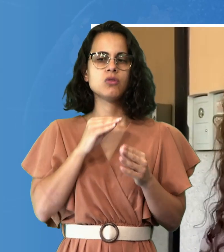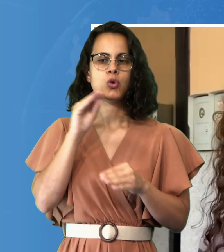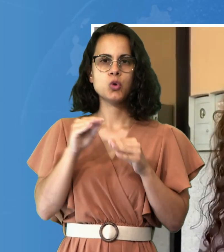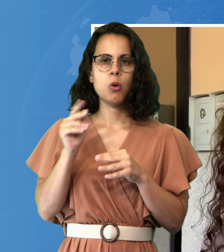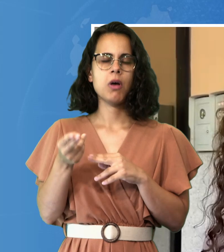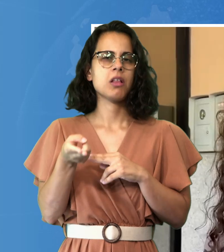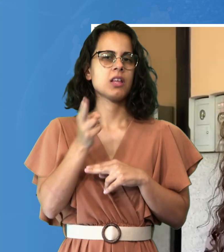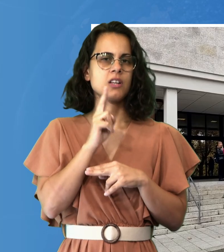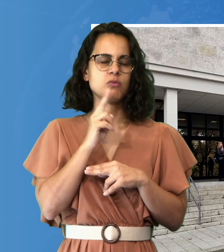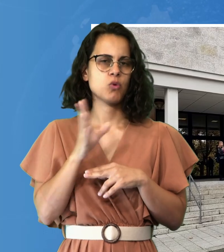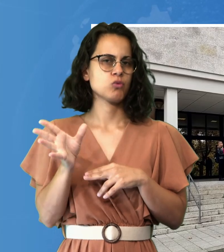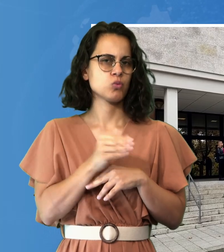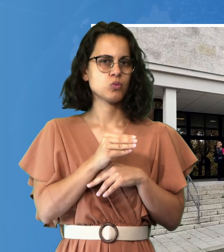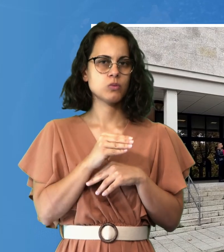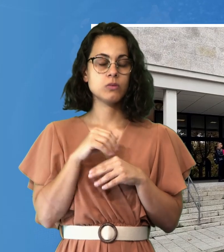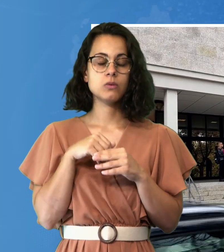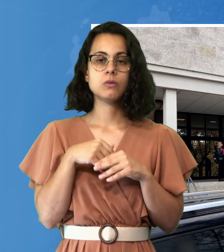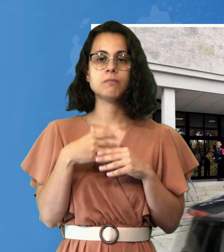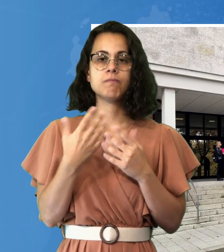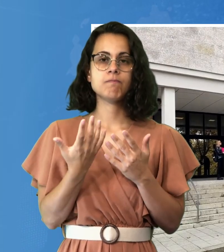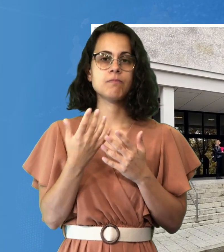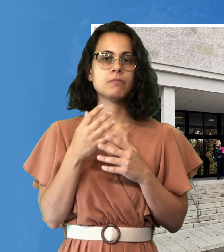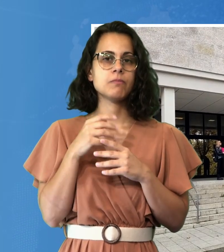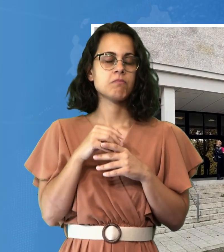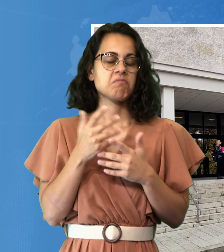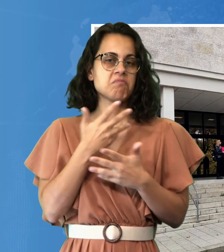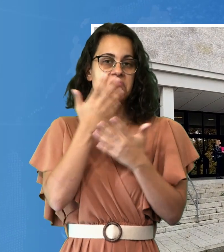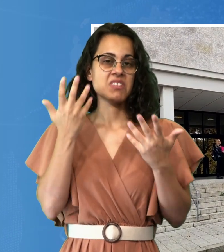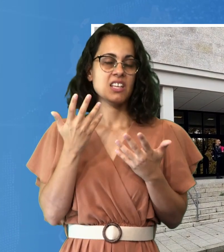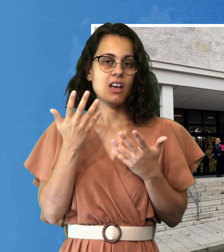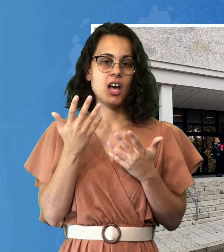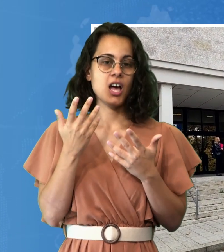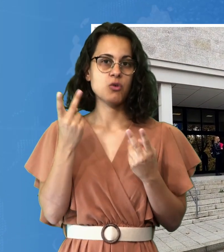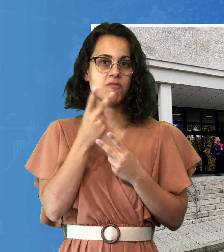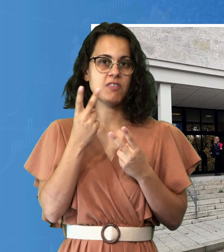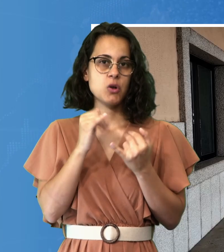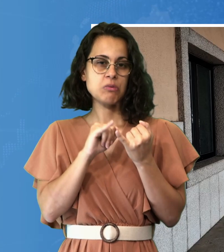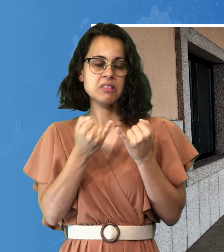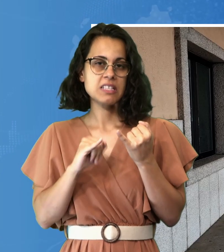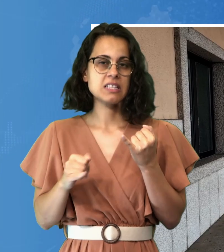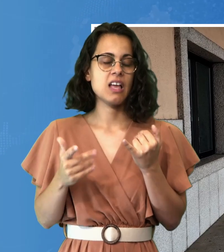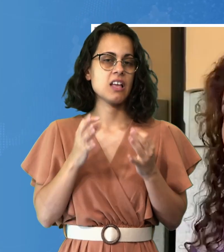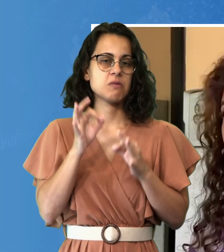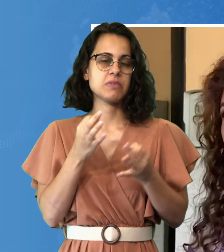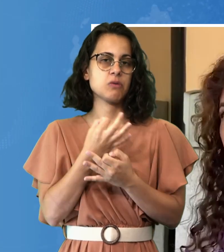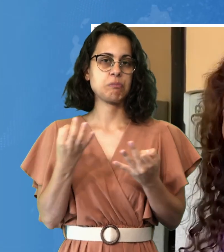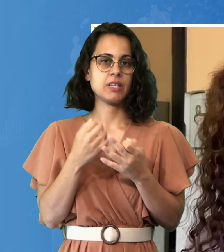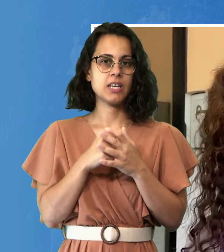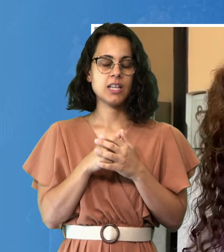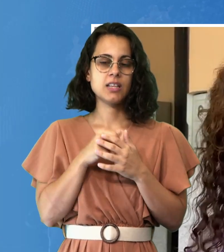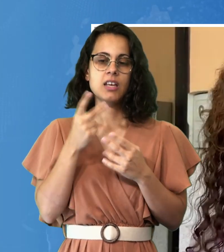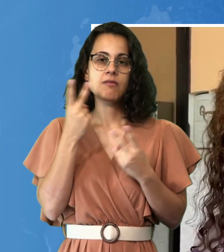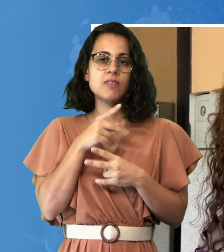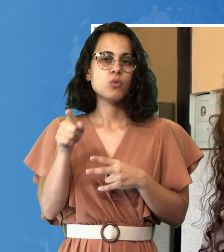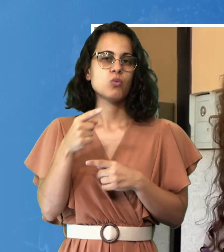dettagliate, ha chiarito tutto, ha spiegato esattamente quello che lui ha sempre sostenuto